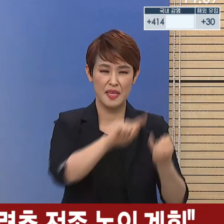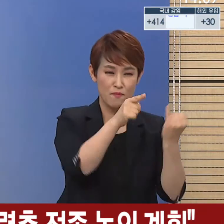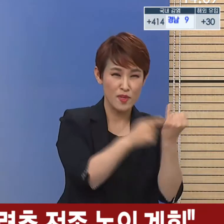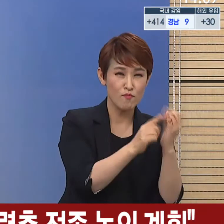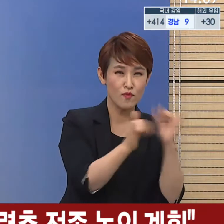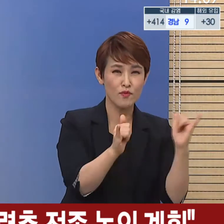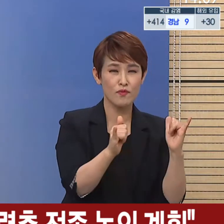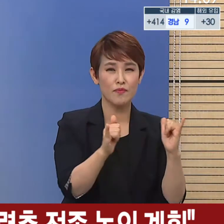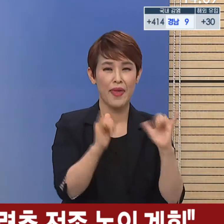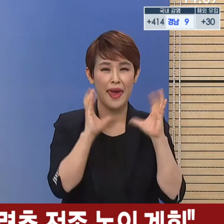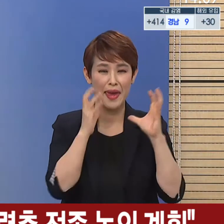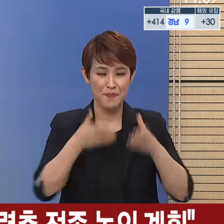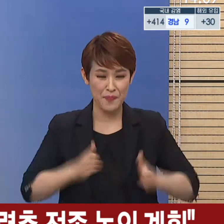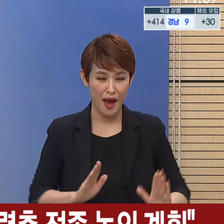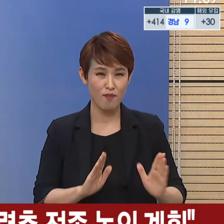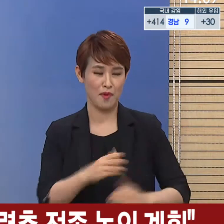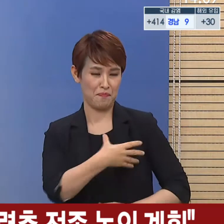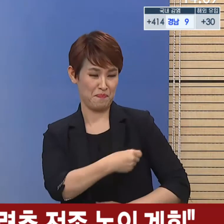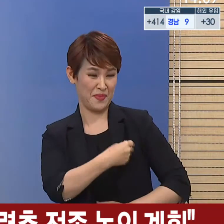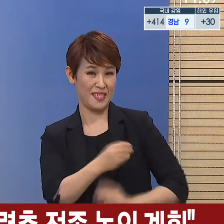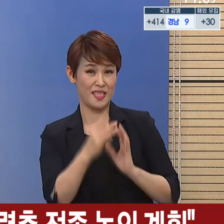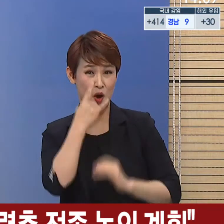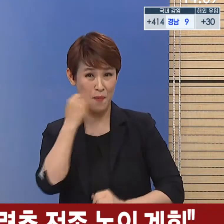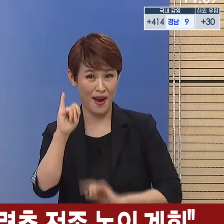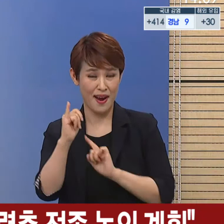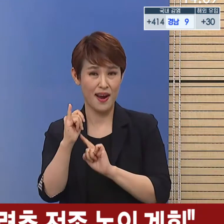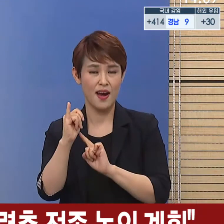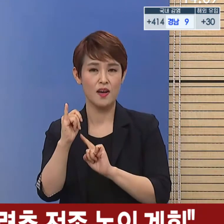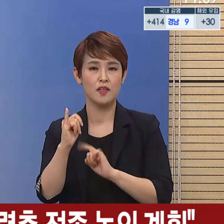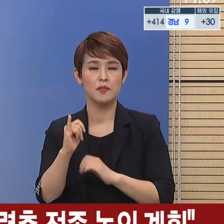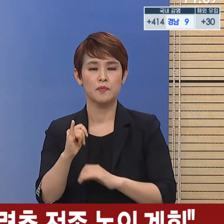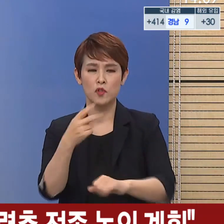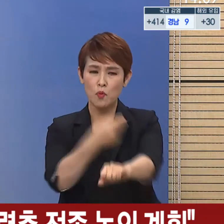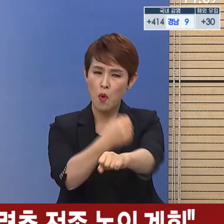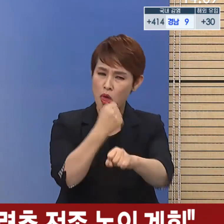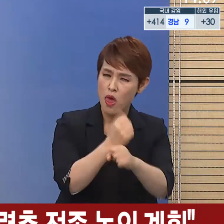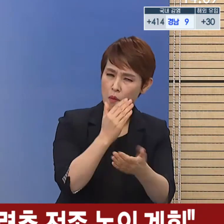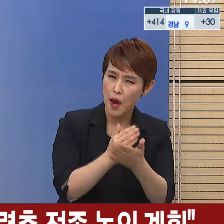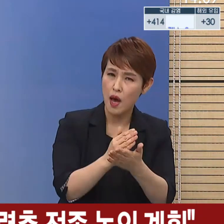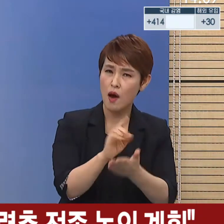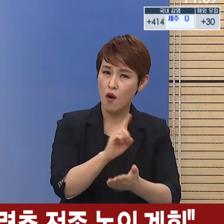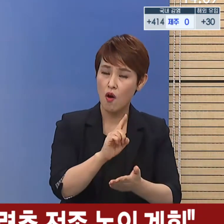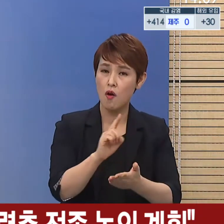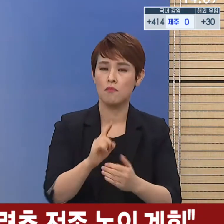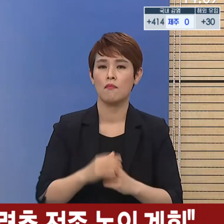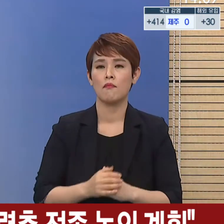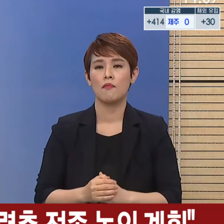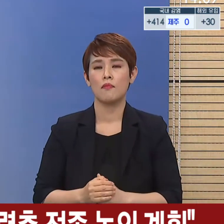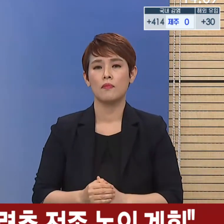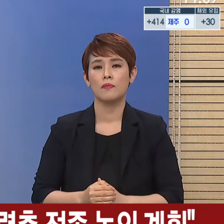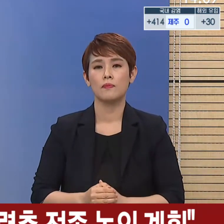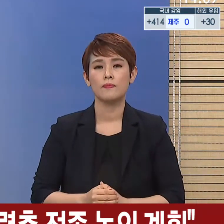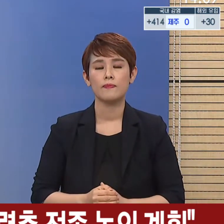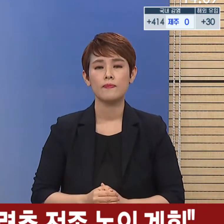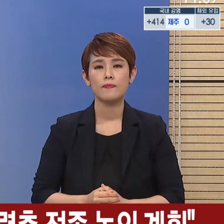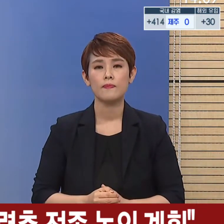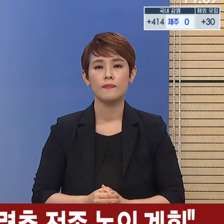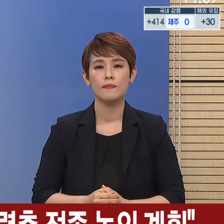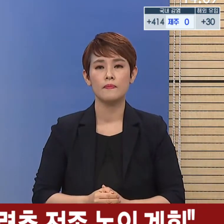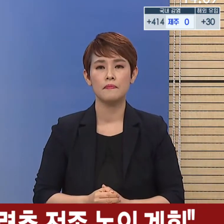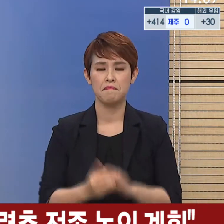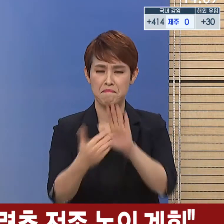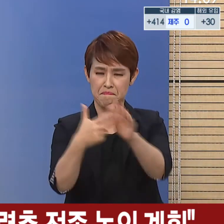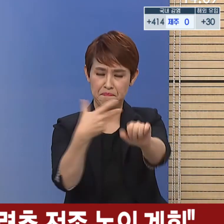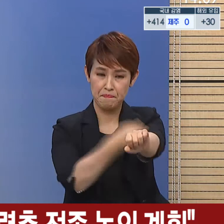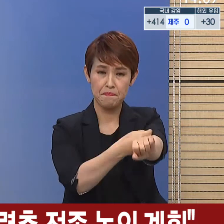임신부와 수유부의 접종과 관련하여 검증단과 중앙약사심의위원회 의견과 마찬가지로